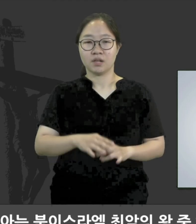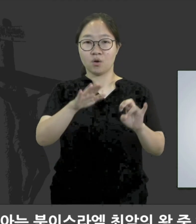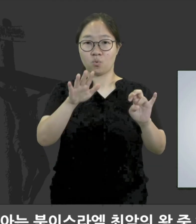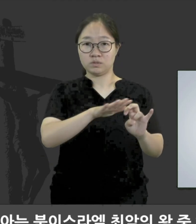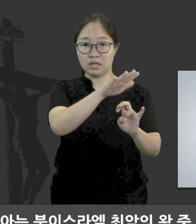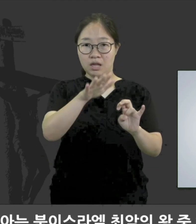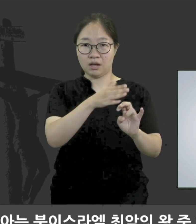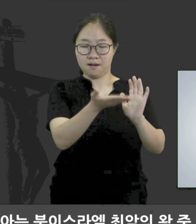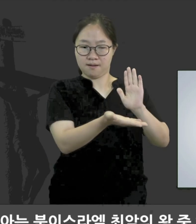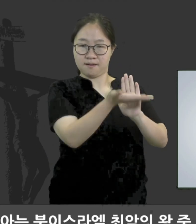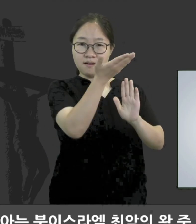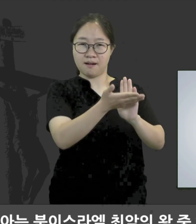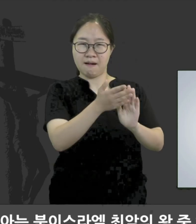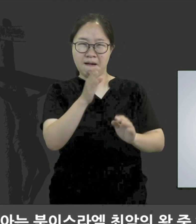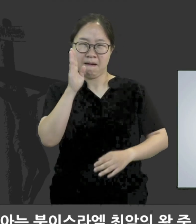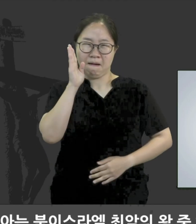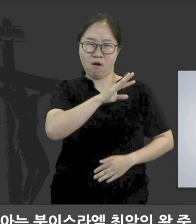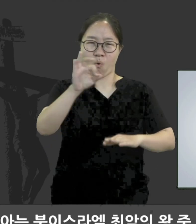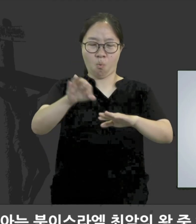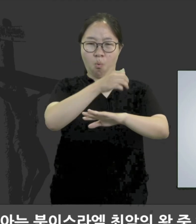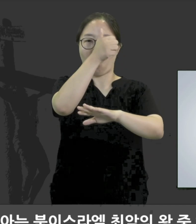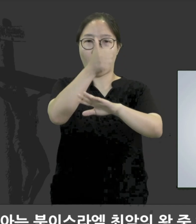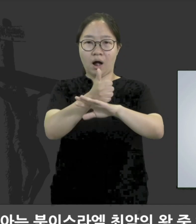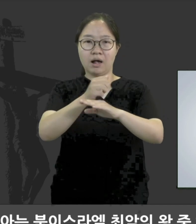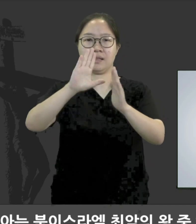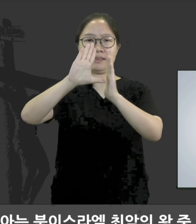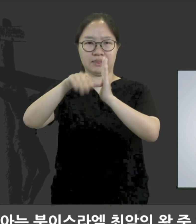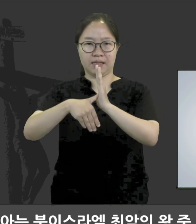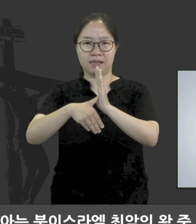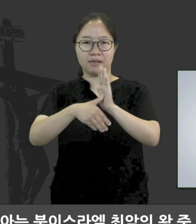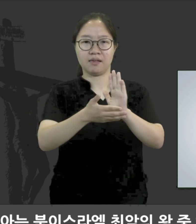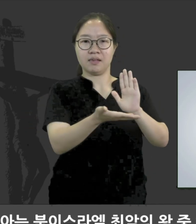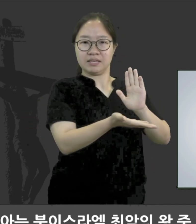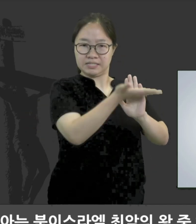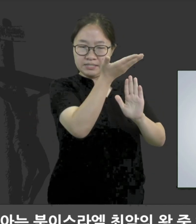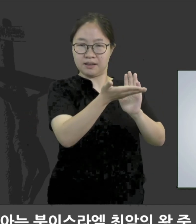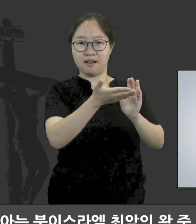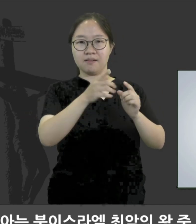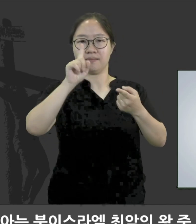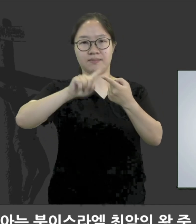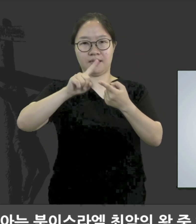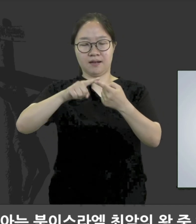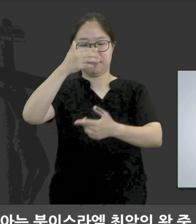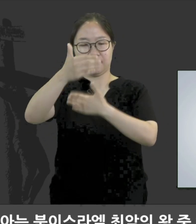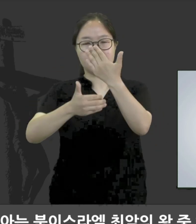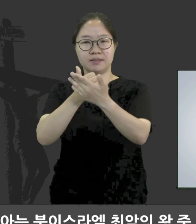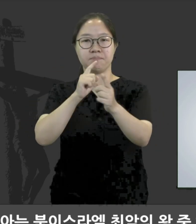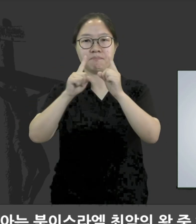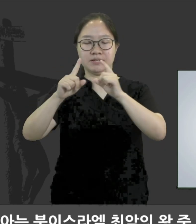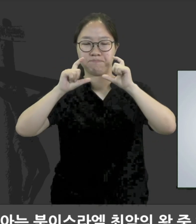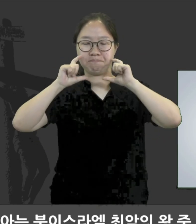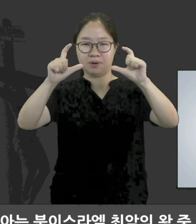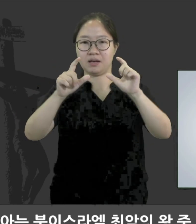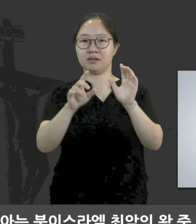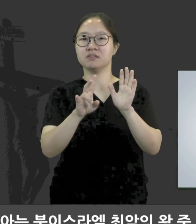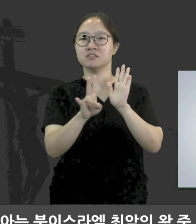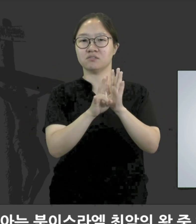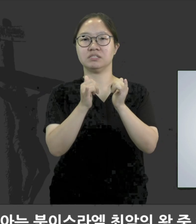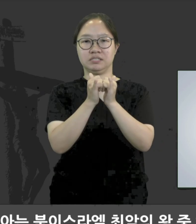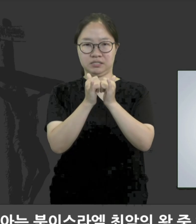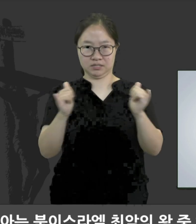호세아는 북이스라엘 최악의 왕 중 하나인 여로보암 2세 때에 북이스라엘을 향한 하나님의 말씀을